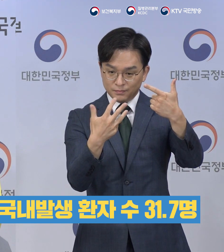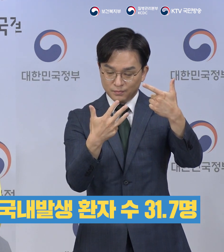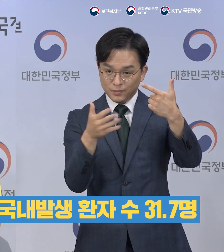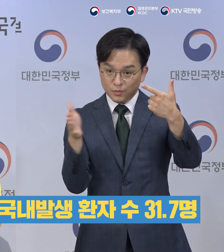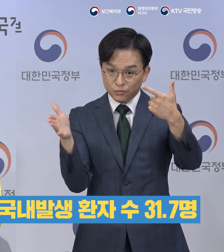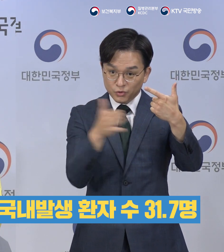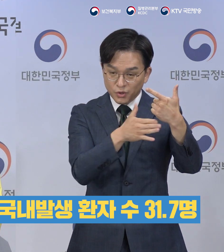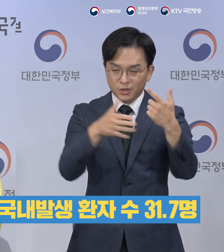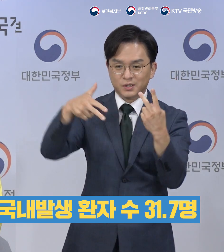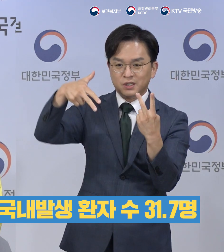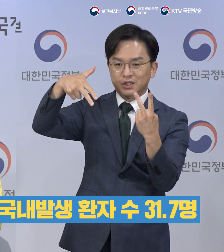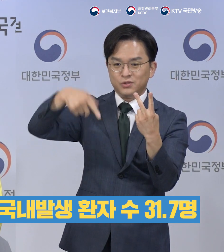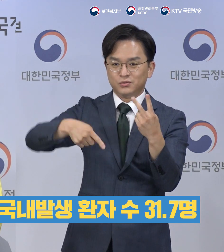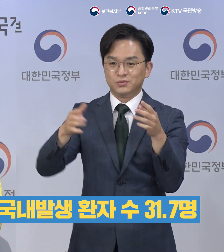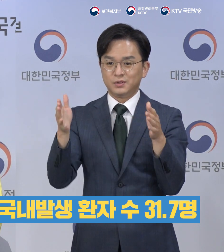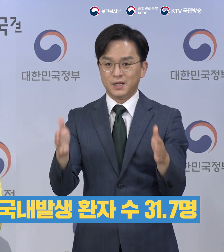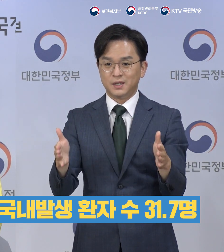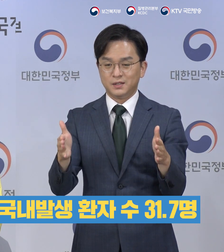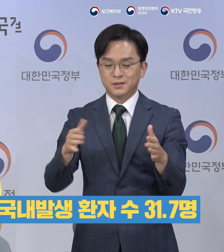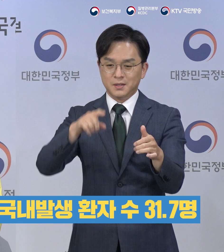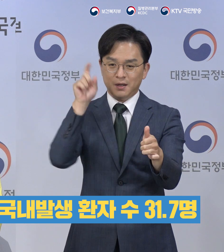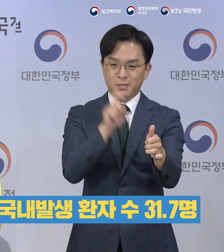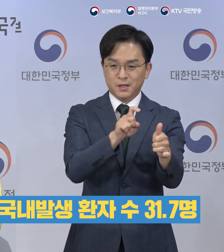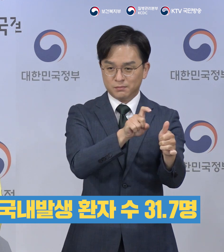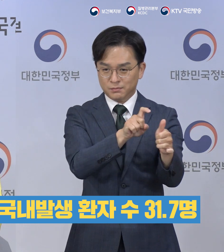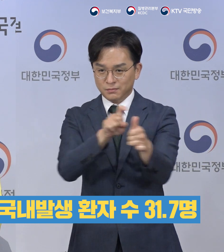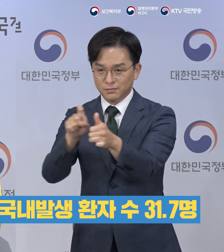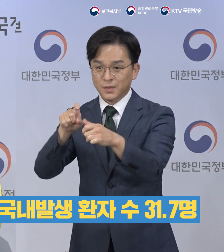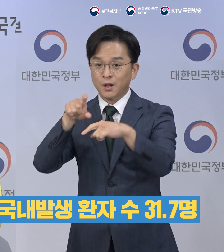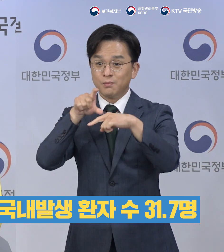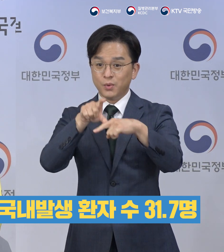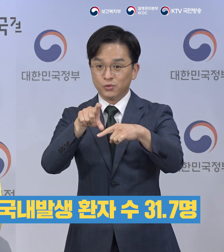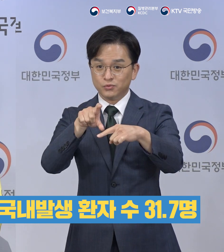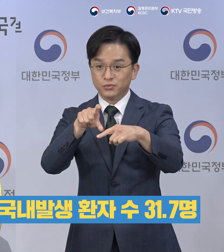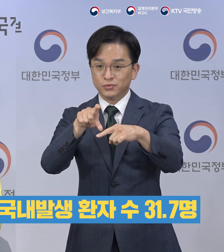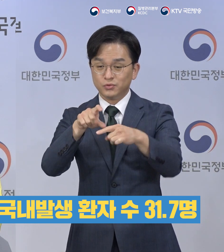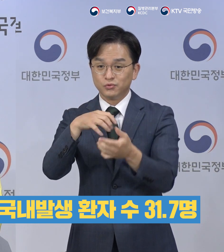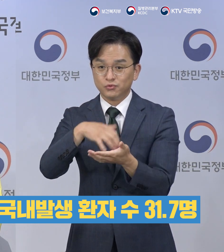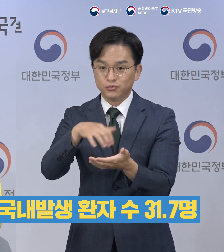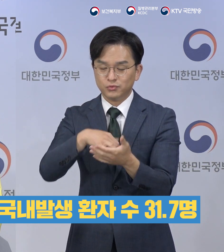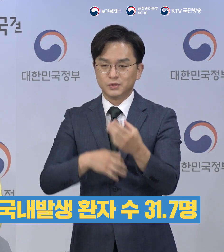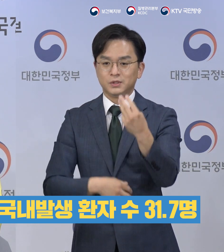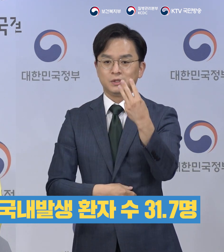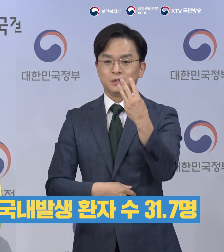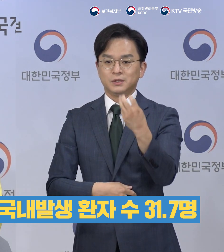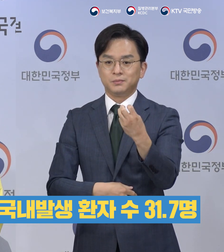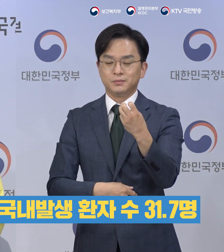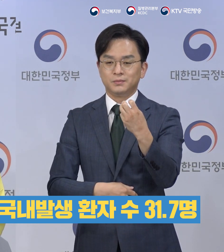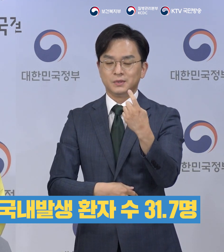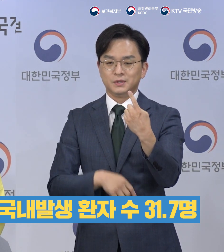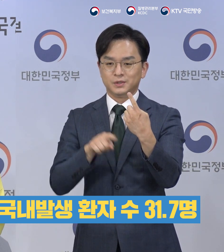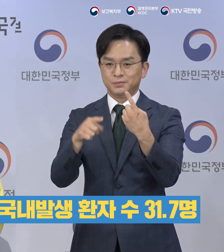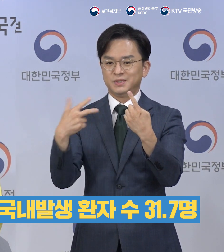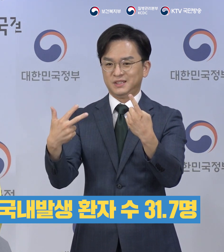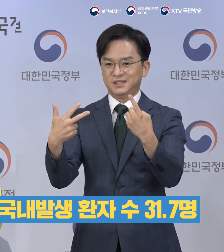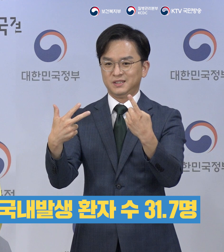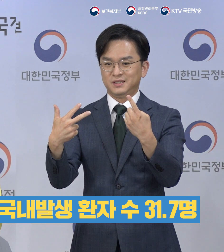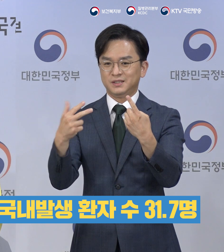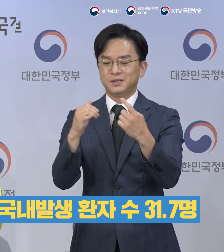6월 28일에서 7월 11일까지 2주간의 일평균 국내 발생 환자 수는